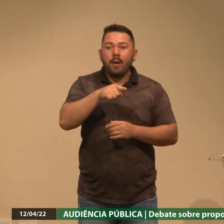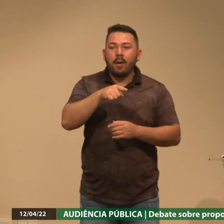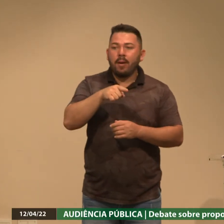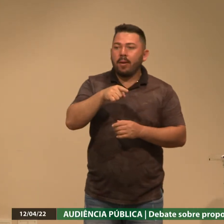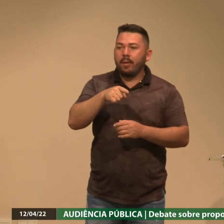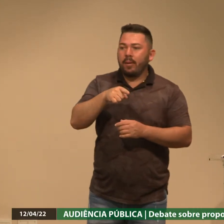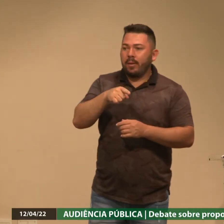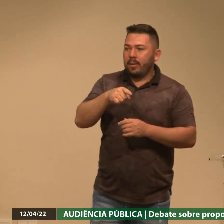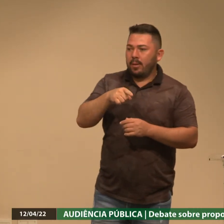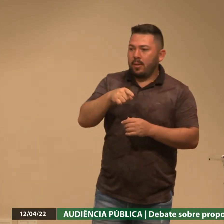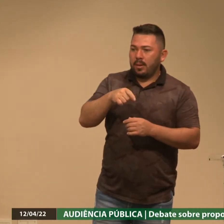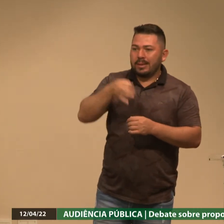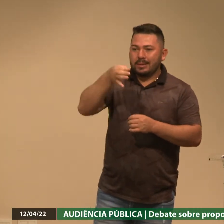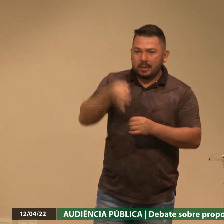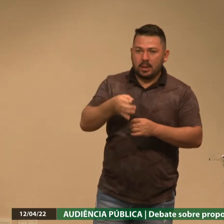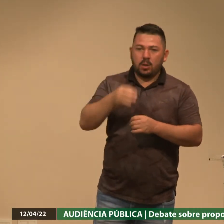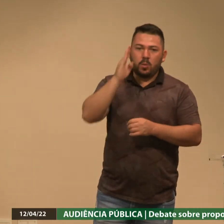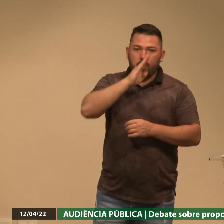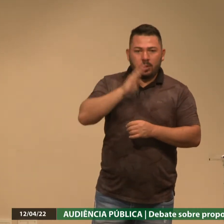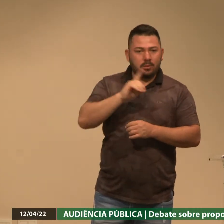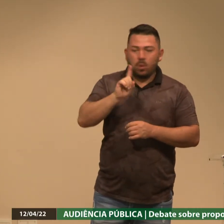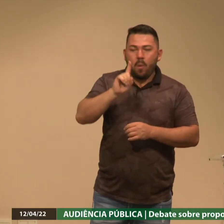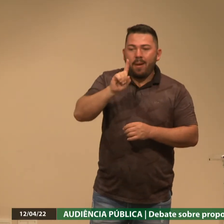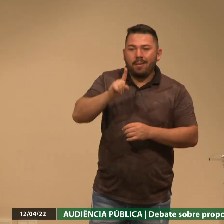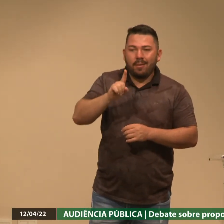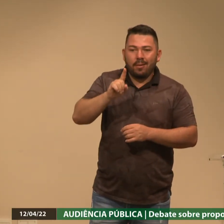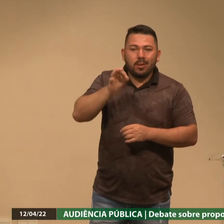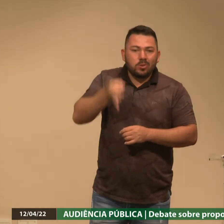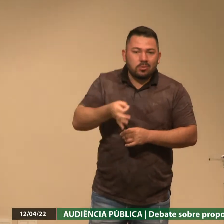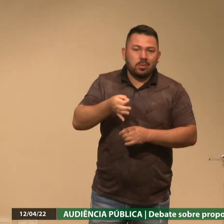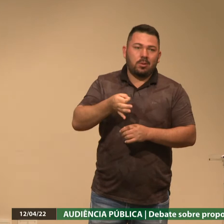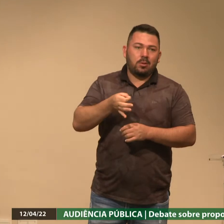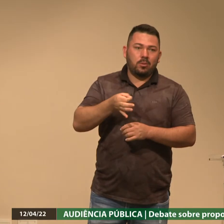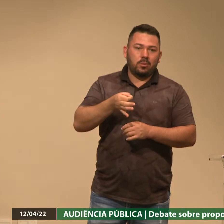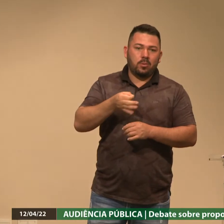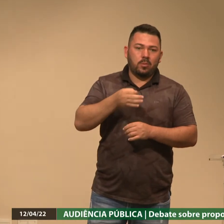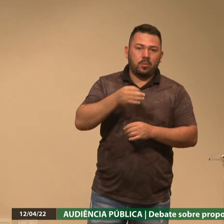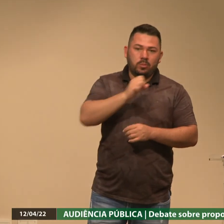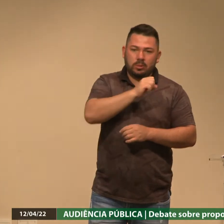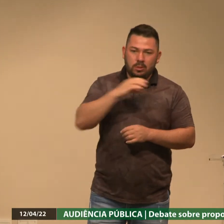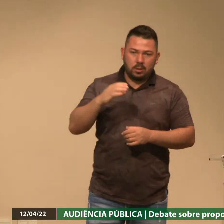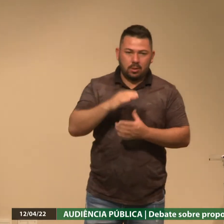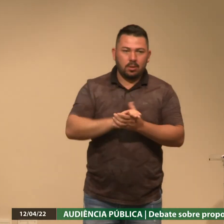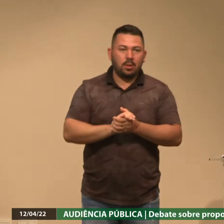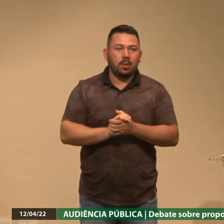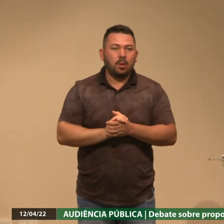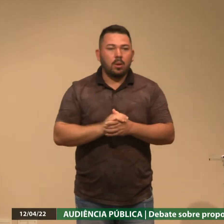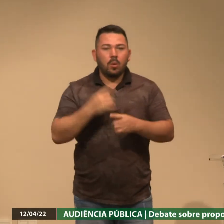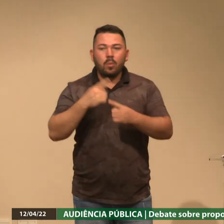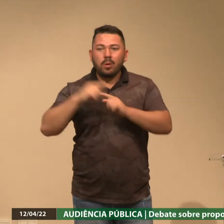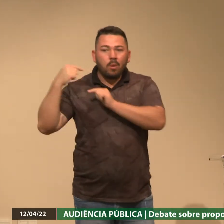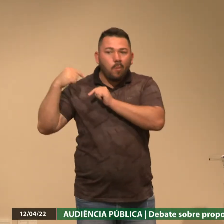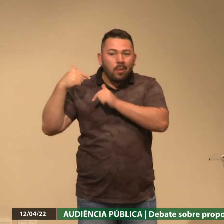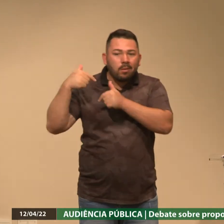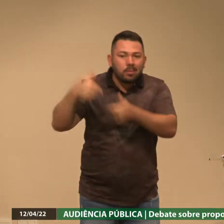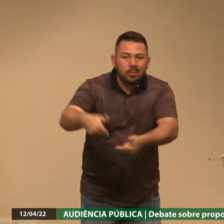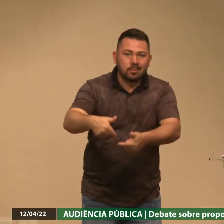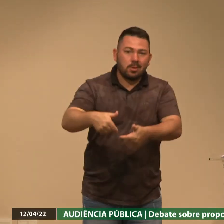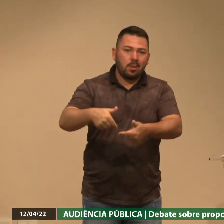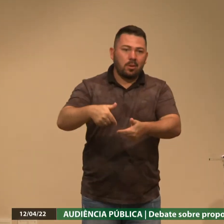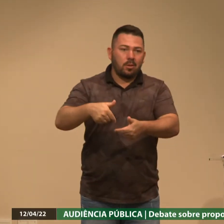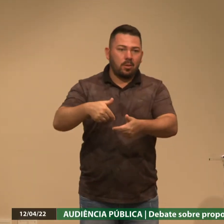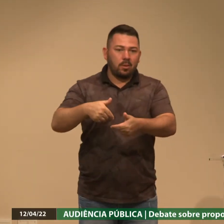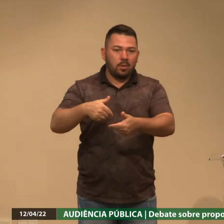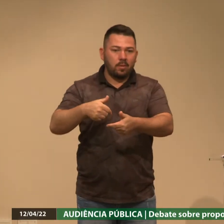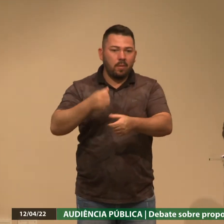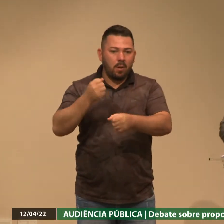Brasil isso e não é justo para Santa Catarina Não é justo porque essa foi uma tradição que foi construída lá